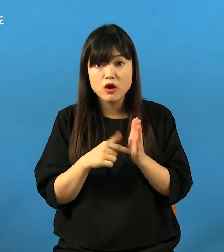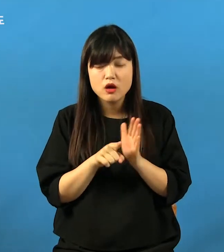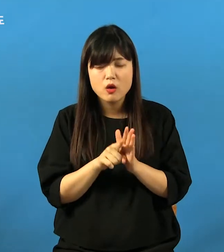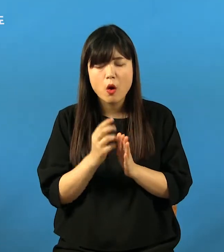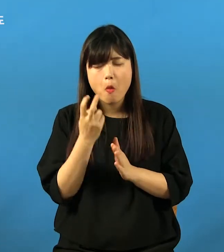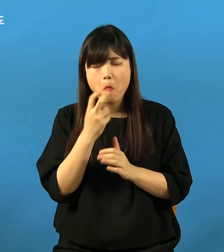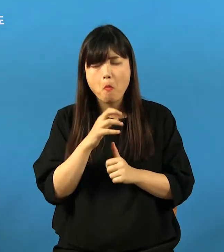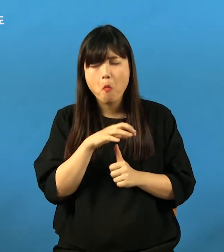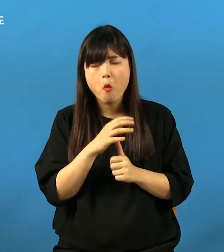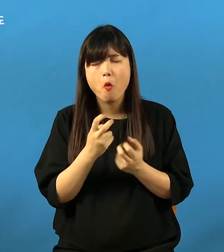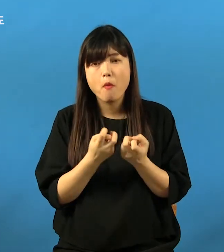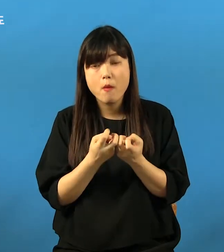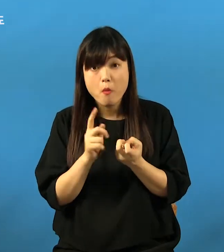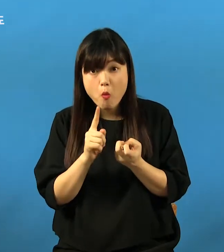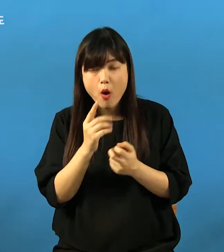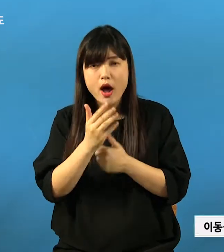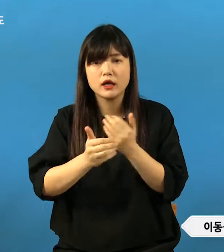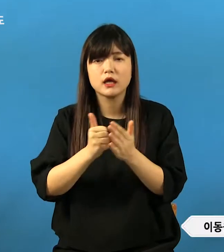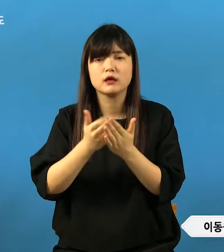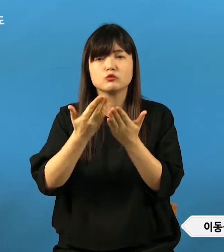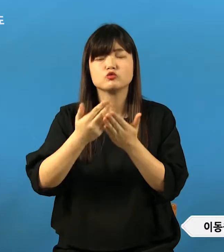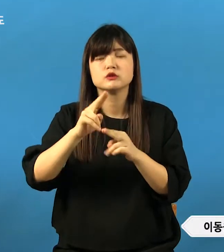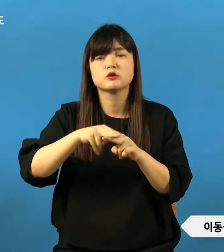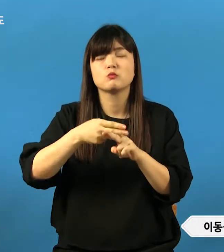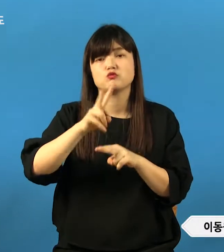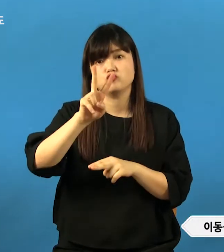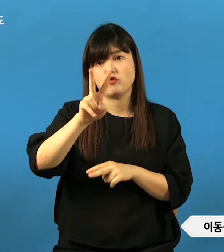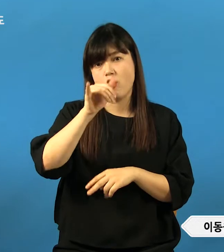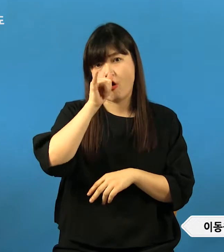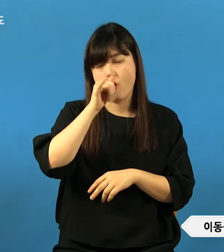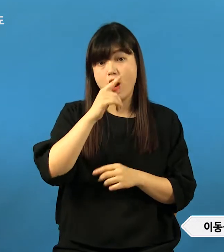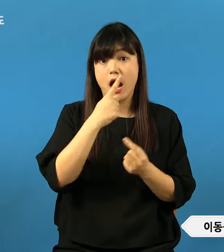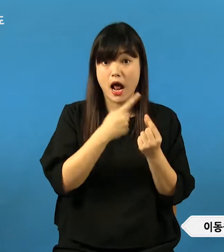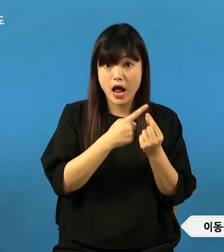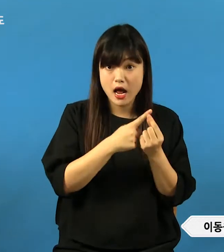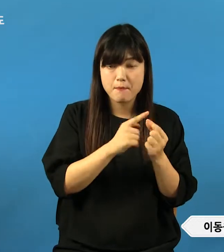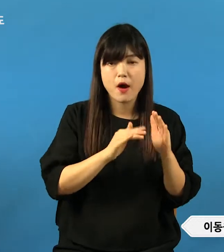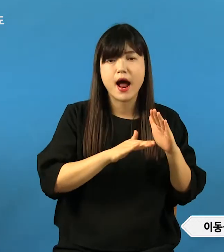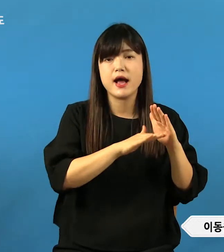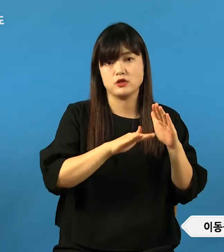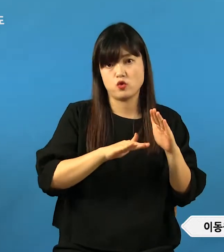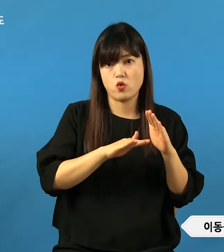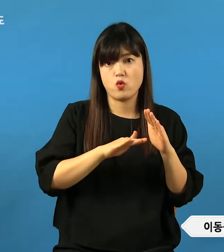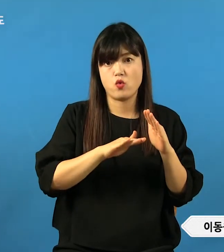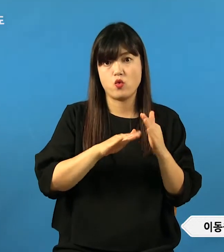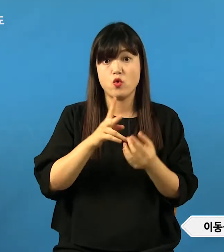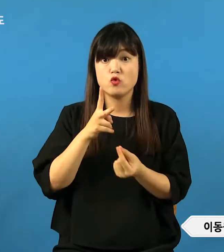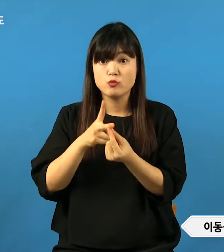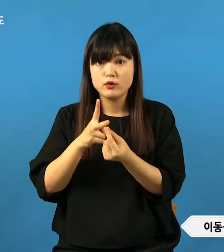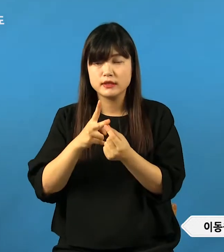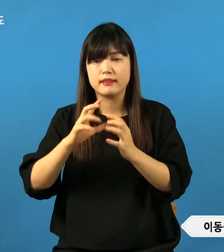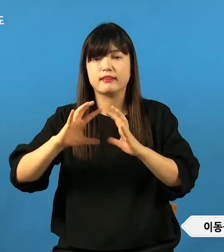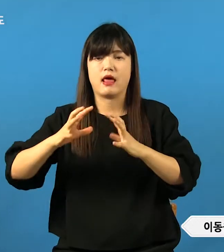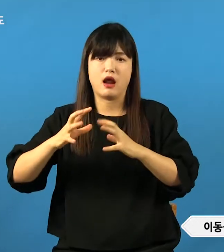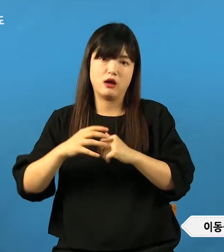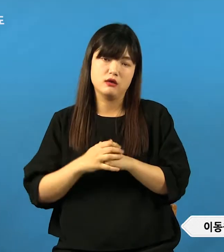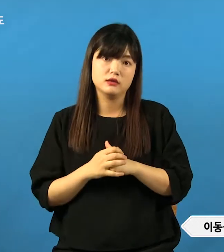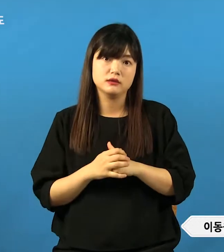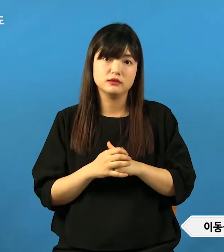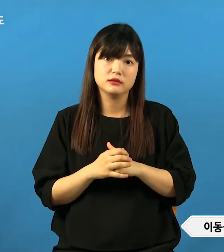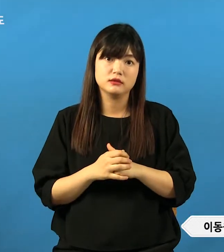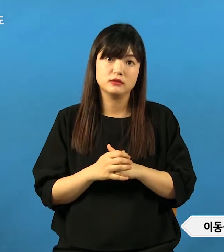위한 보호책으로서 하나님이 주신 선물이 두 가지가 있는데, 하나가 가정이고 또 하나가